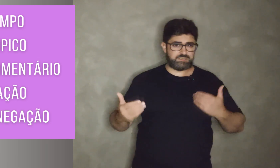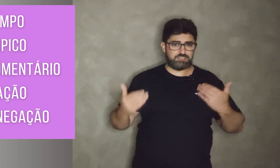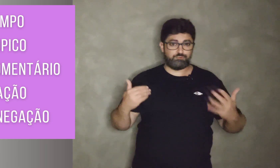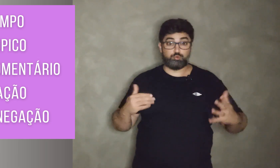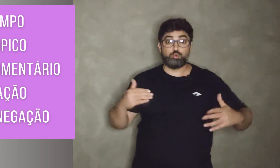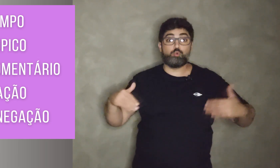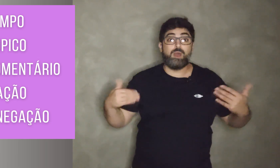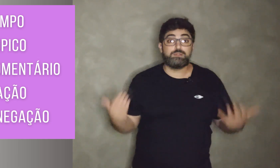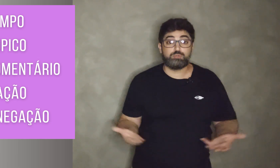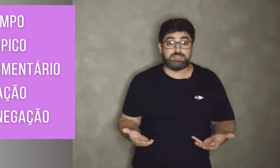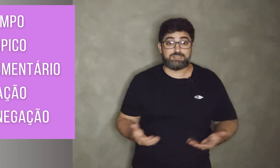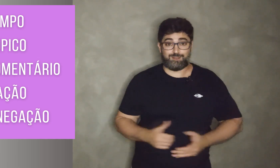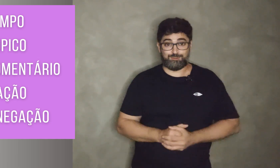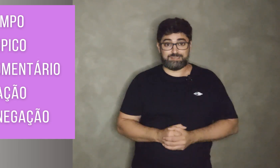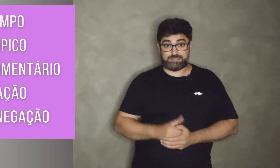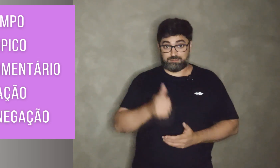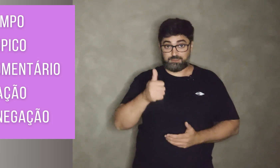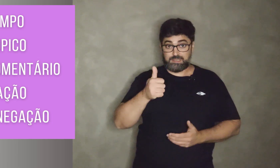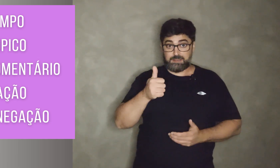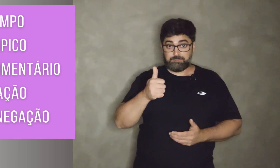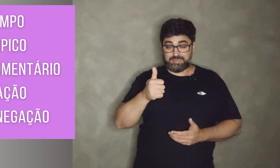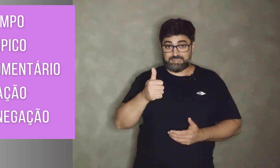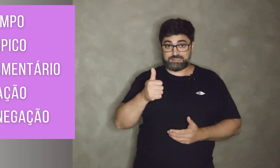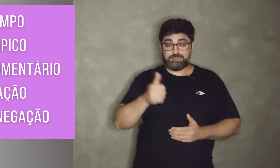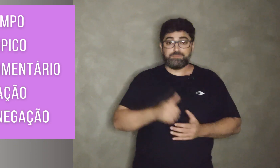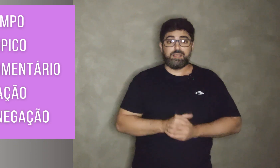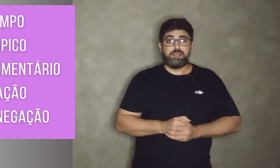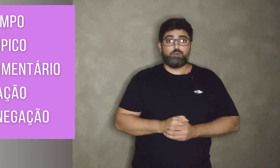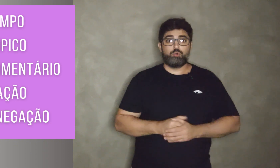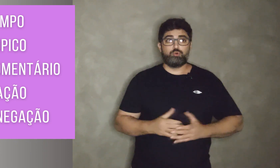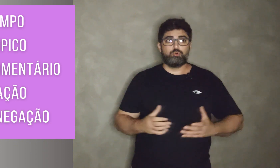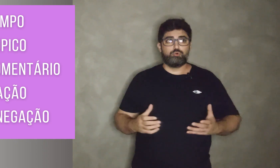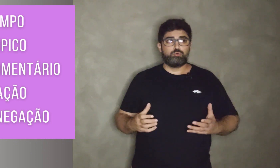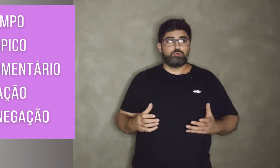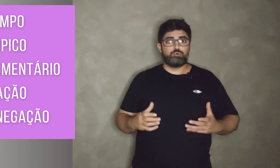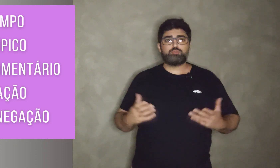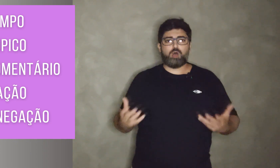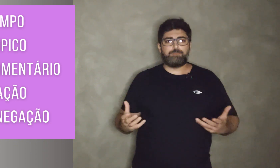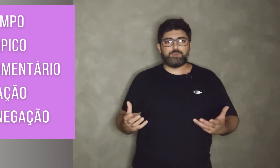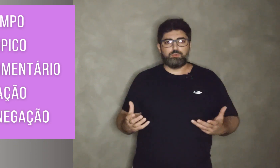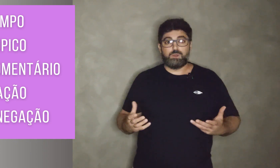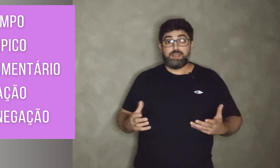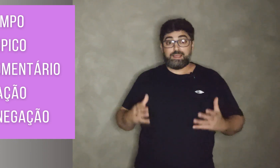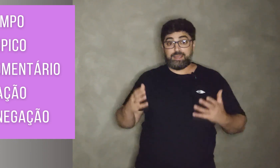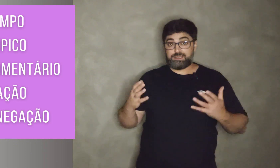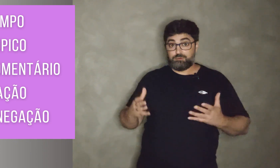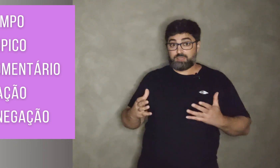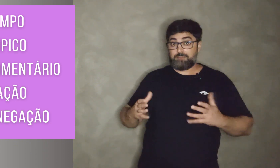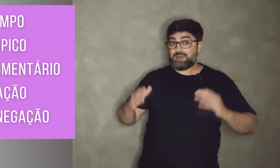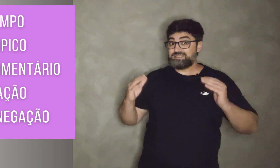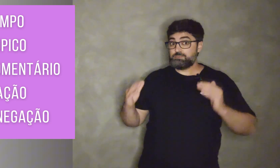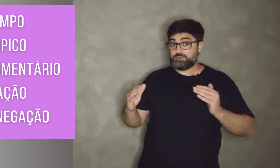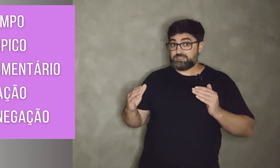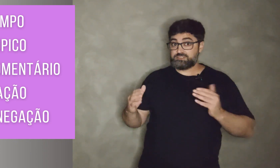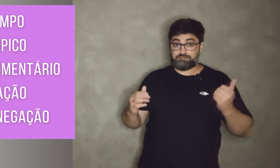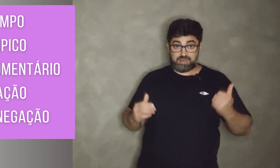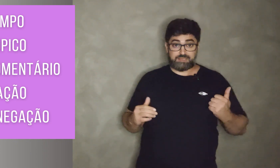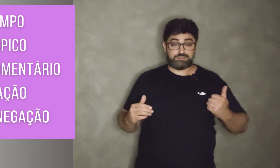presente, futuro? Quando que está acontecendo? Beleza? O tópico é aquilo que é mais importante na frase,